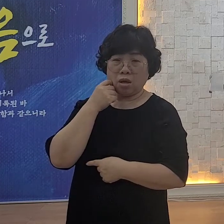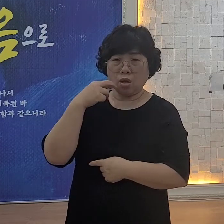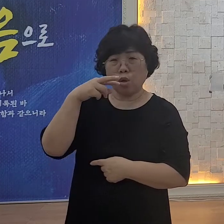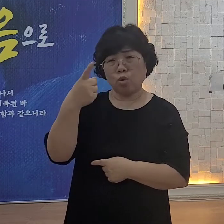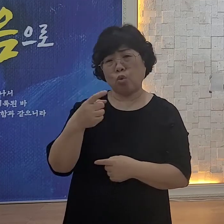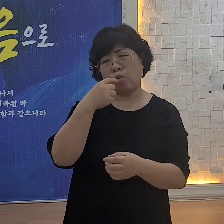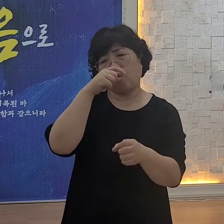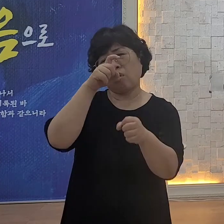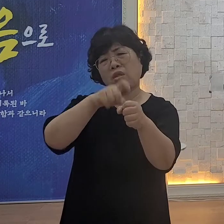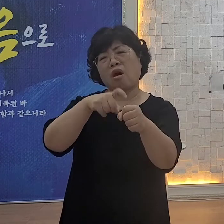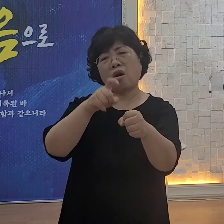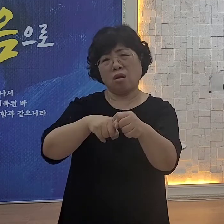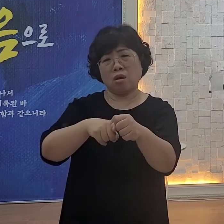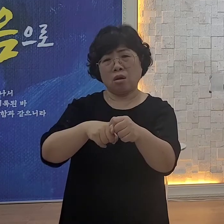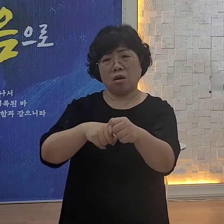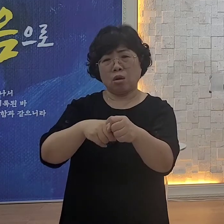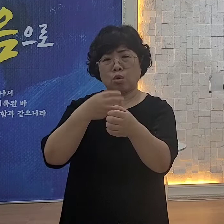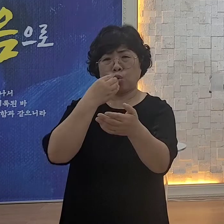돌입니까? 떡입니까?